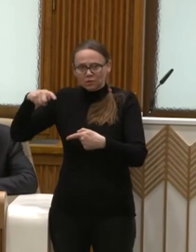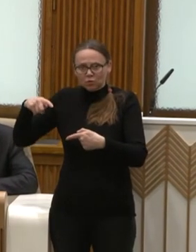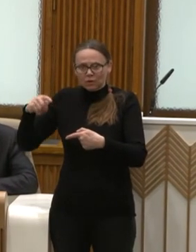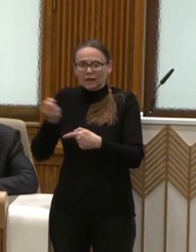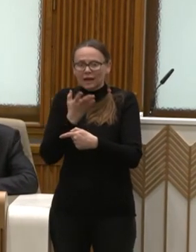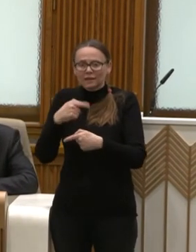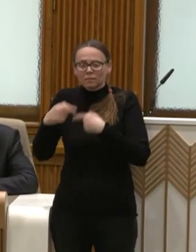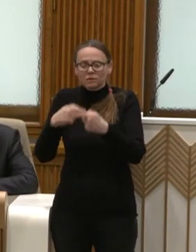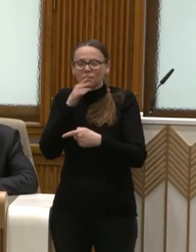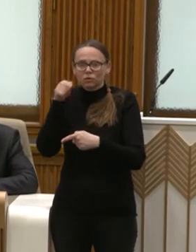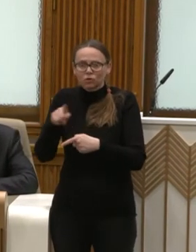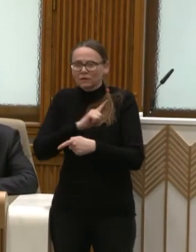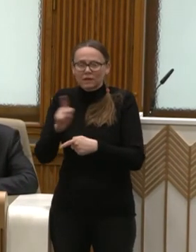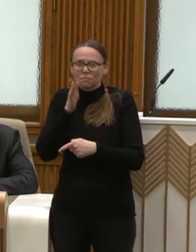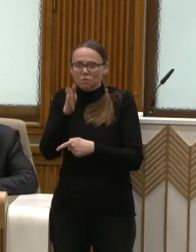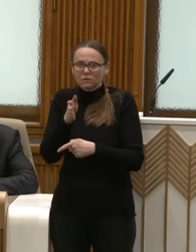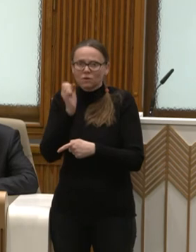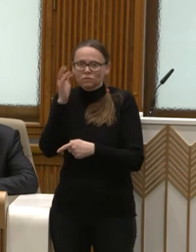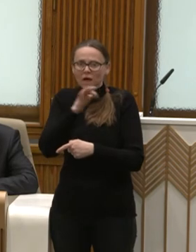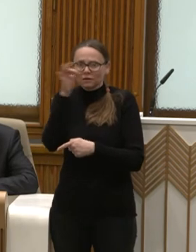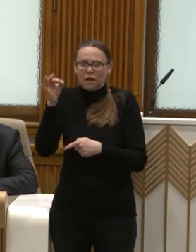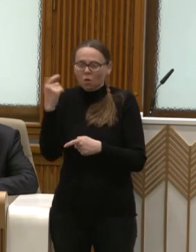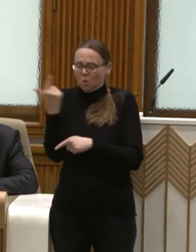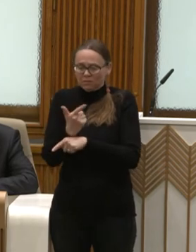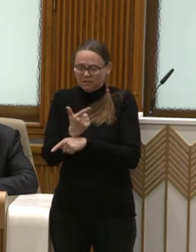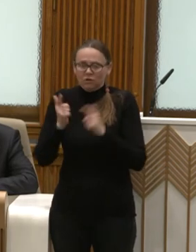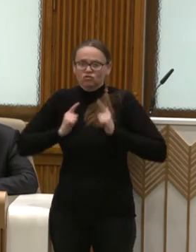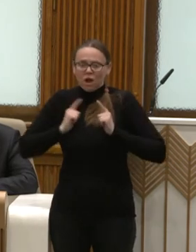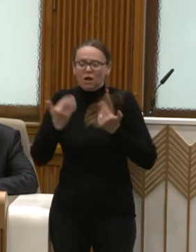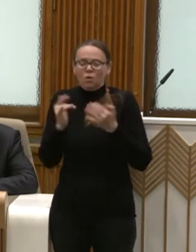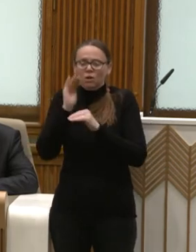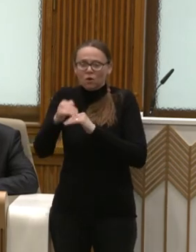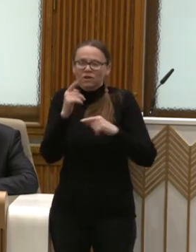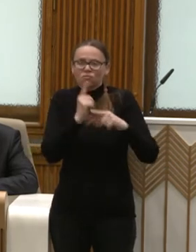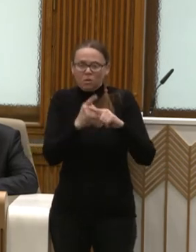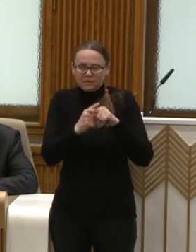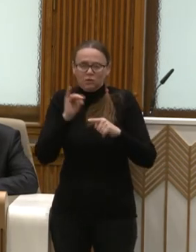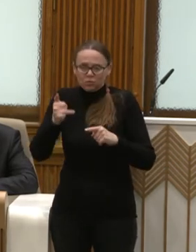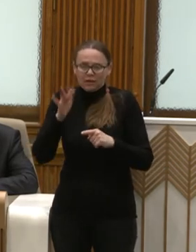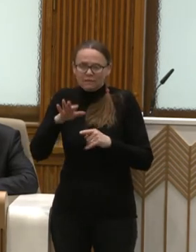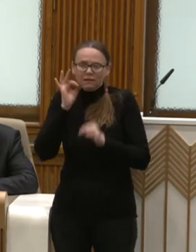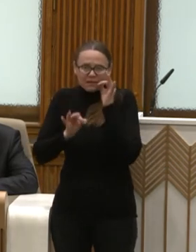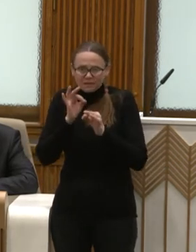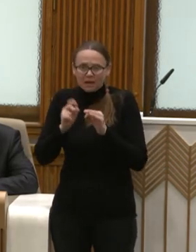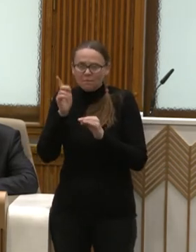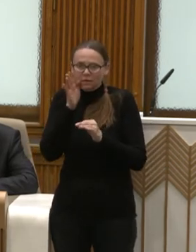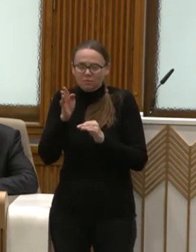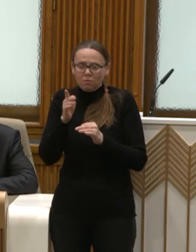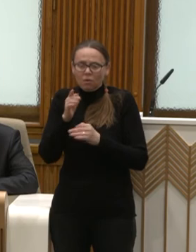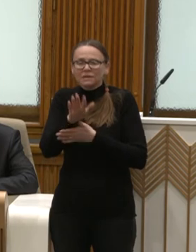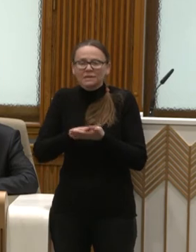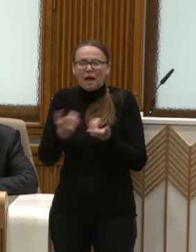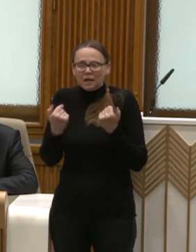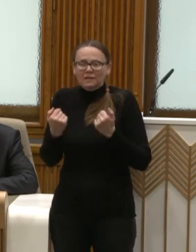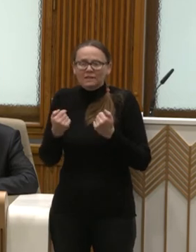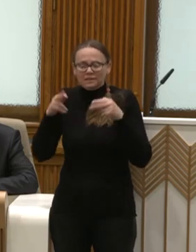katere posledica bo to, da ne boste vsak dan ob dveh čakali, koliko več je teh, ki so pozitivni na testiranju, ampak da bomo izhajali iz